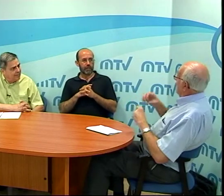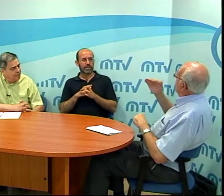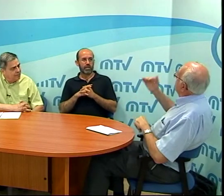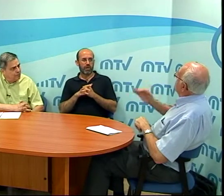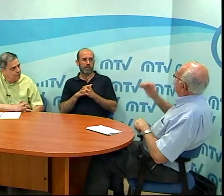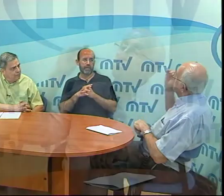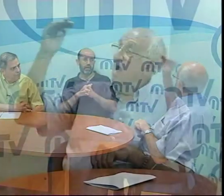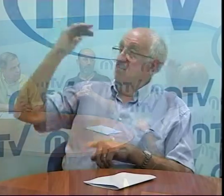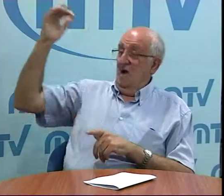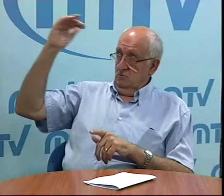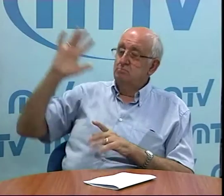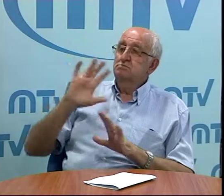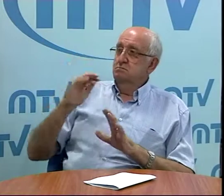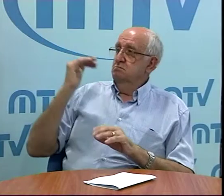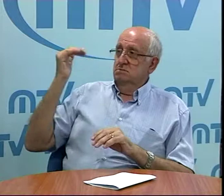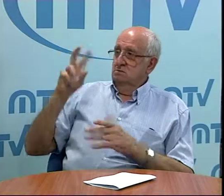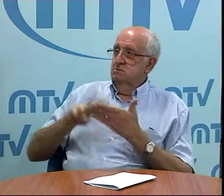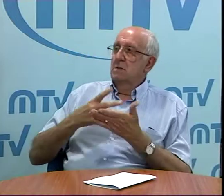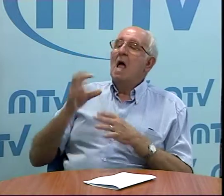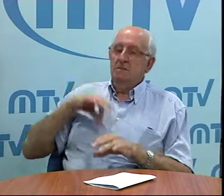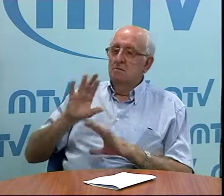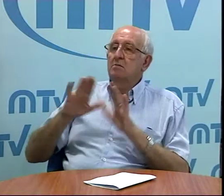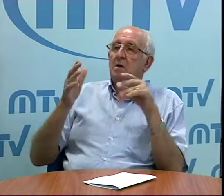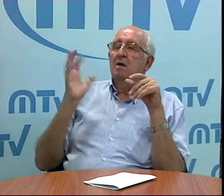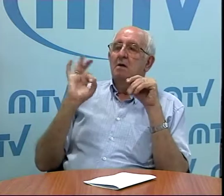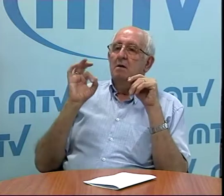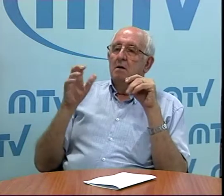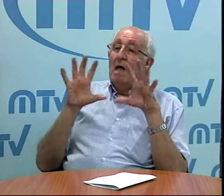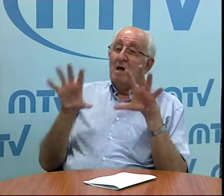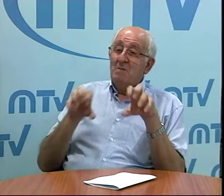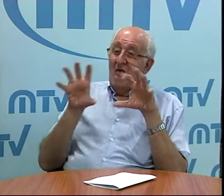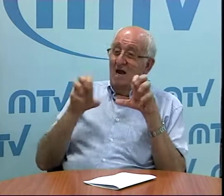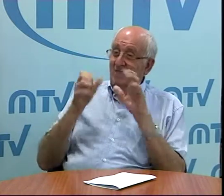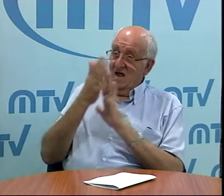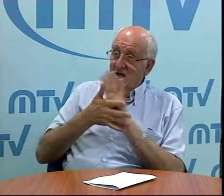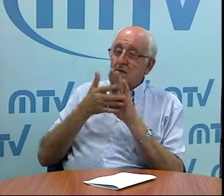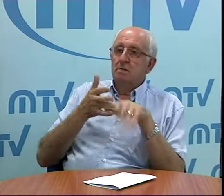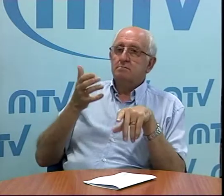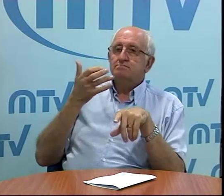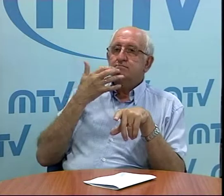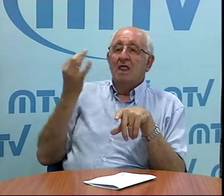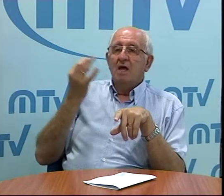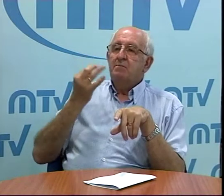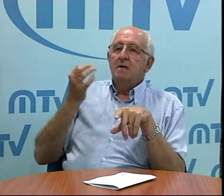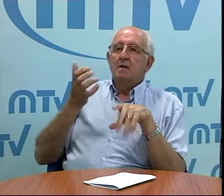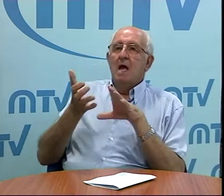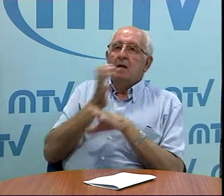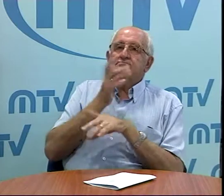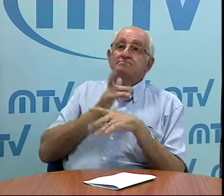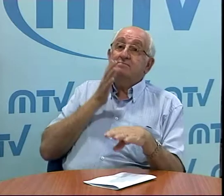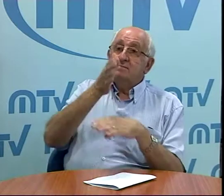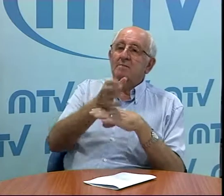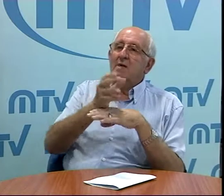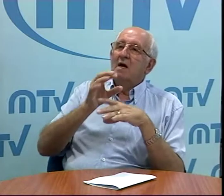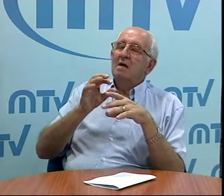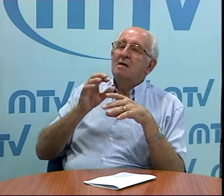La lengua de signos, para aprender lengua de signos, sí, para ser profesional e intérprete. Para aprender,